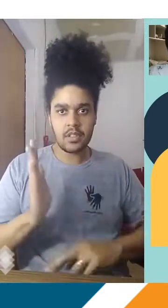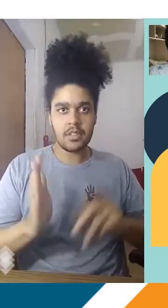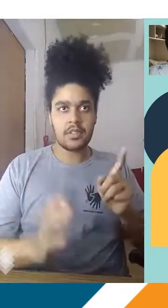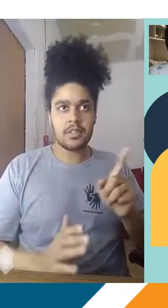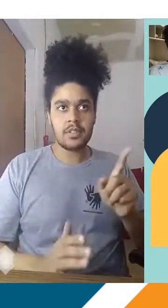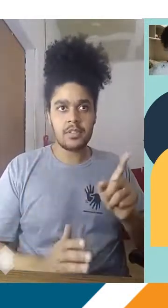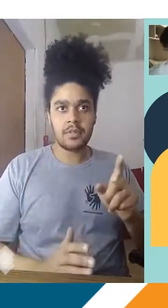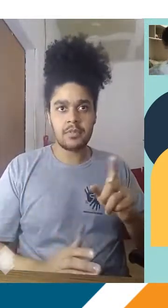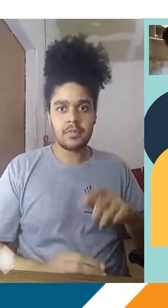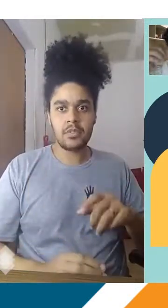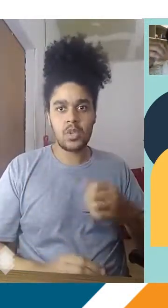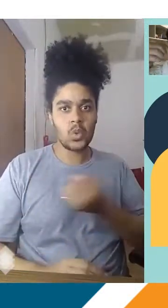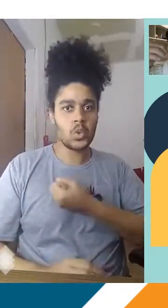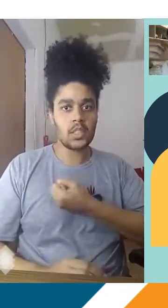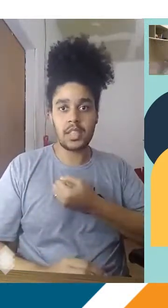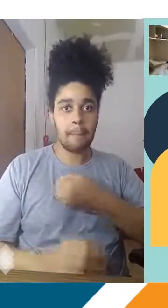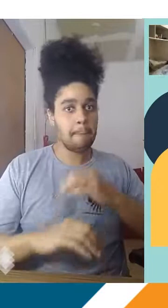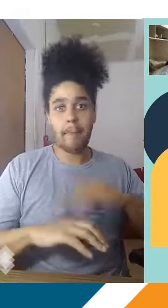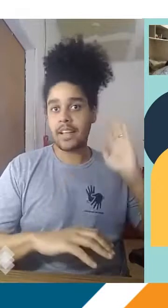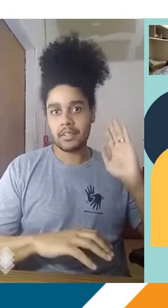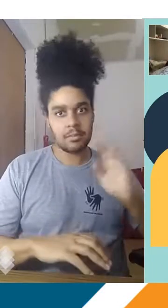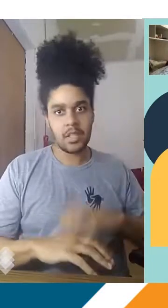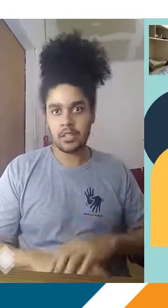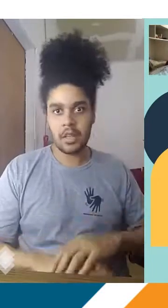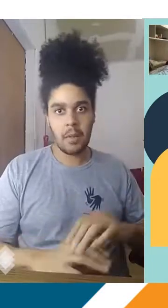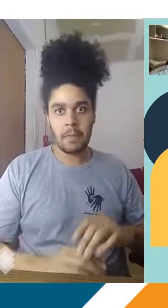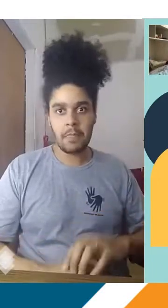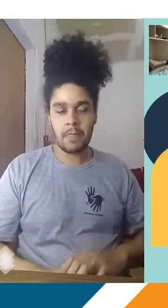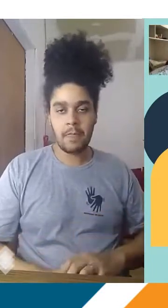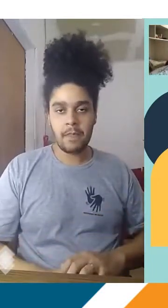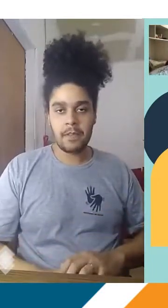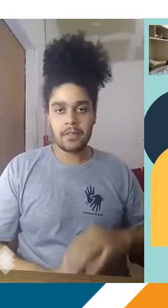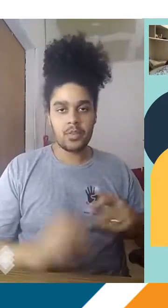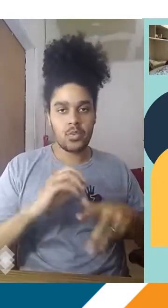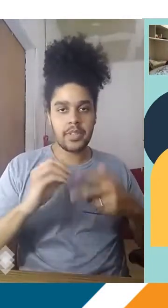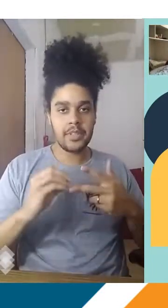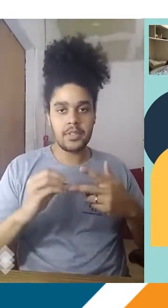redação com nota máxima nos vestibulares do Enem,